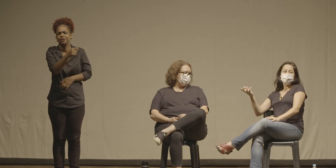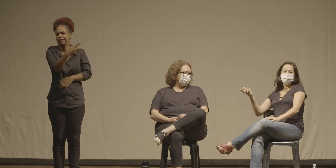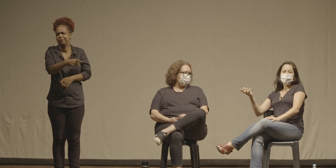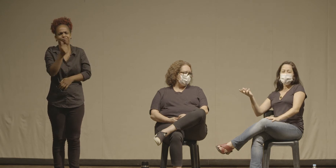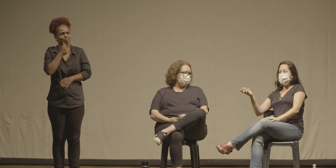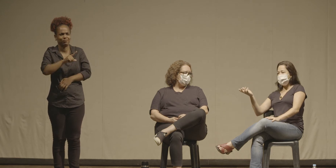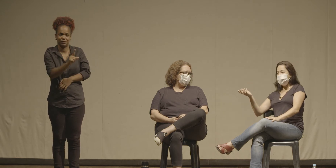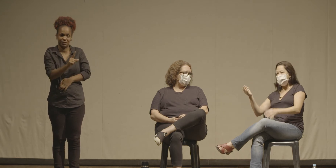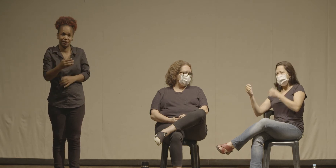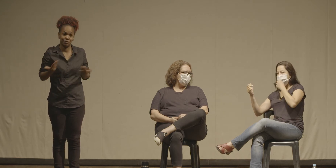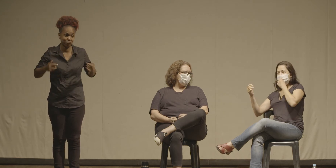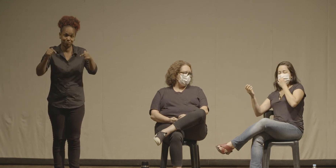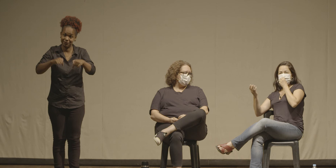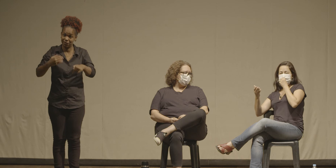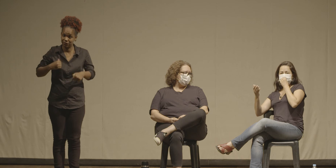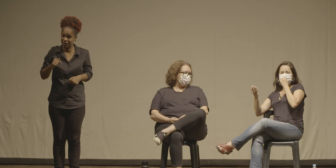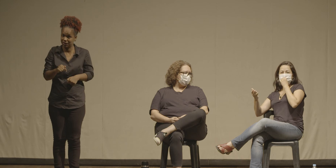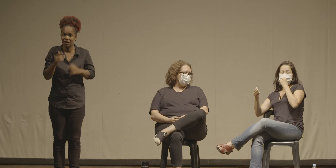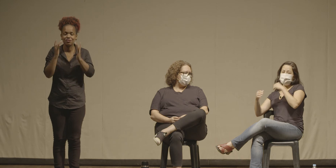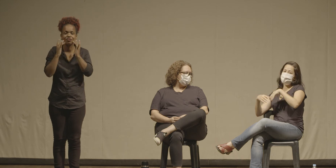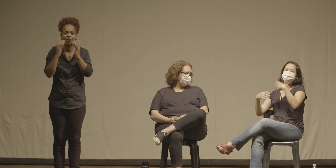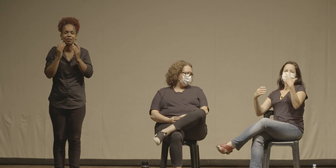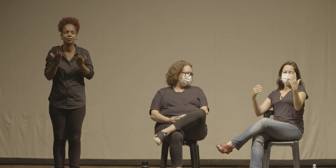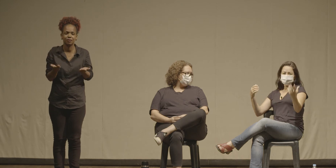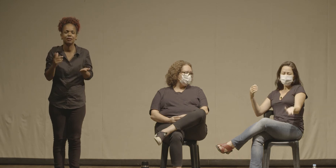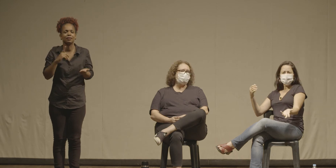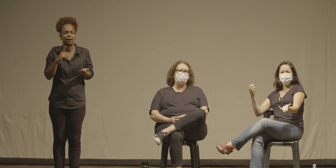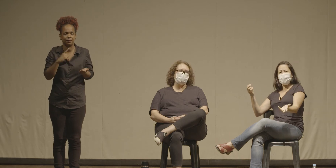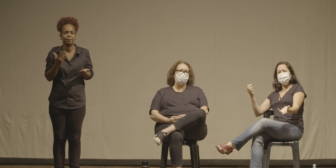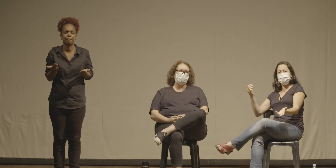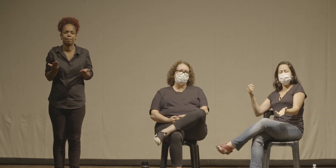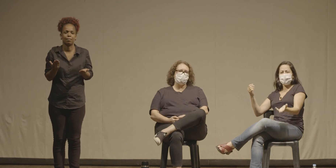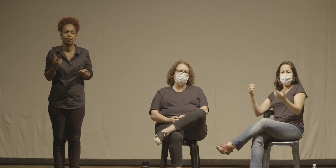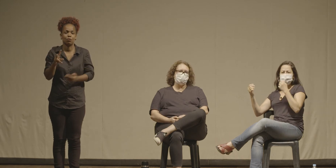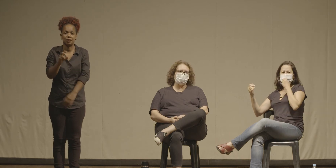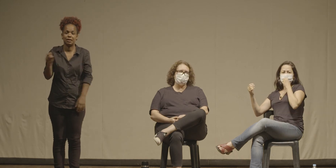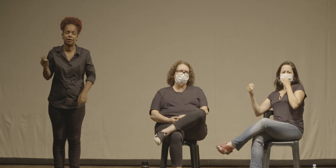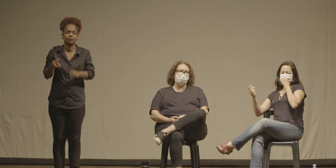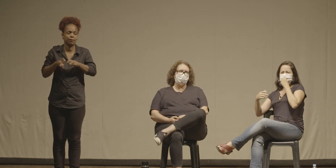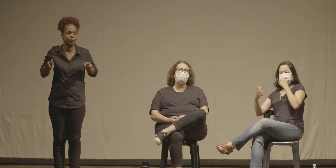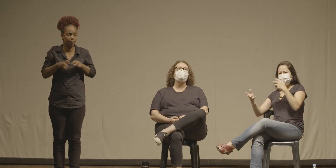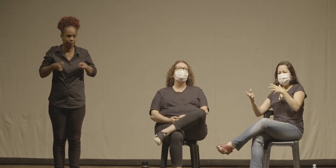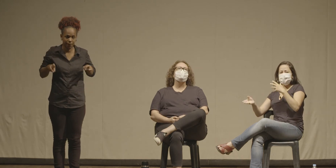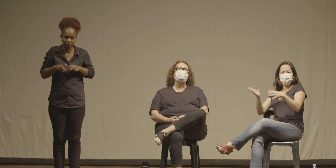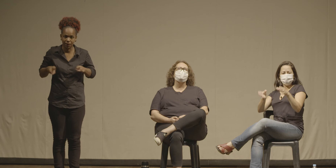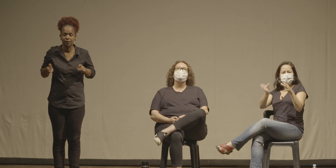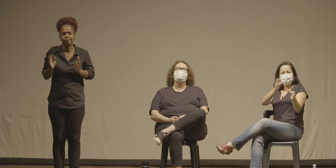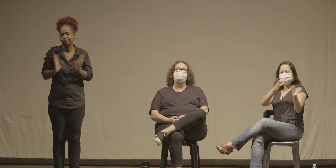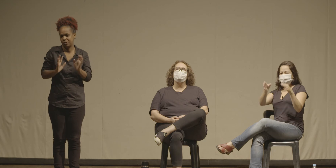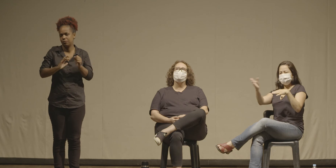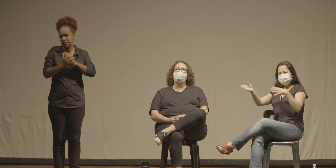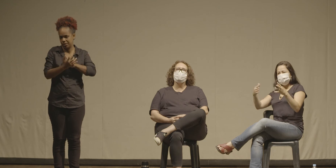Então, estamos aqui. Esse teatro, ele tem quase 500 lugares. A gente está na pandemia,